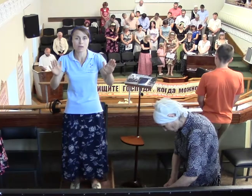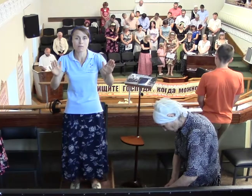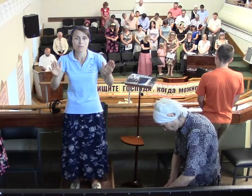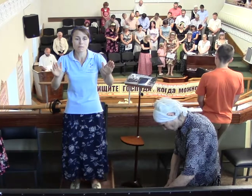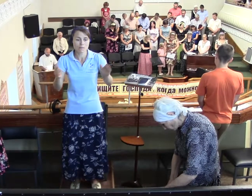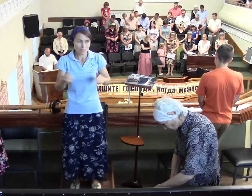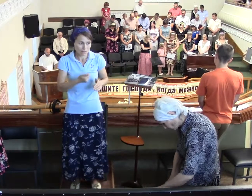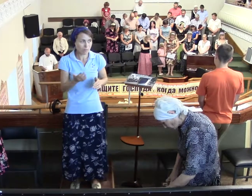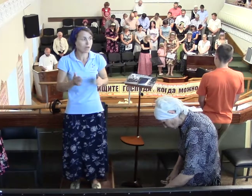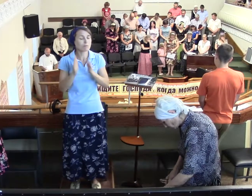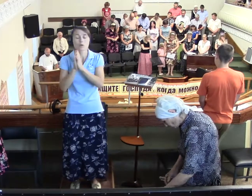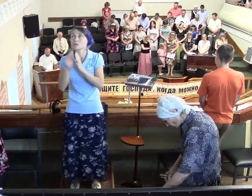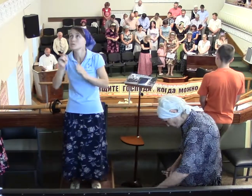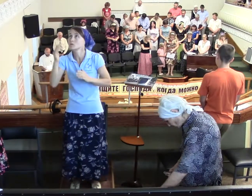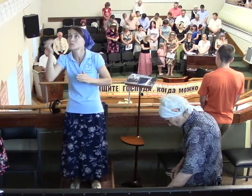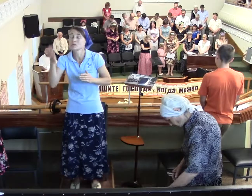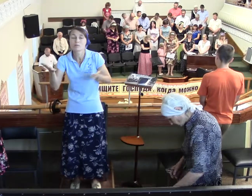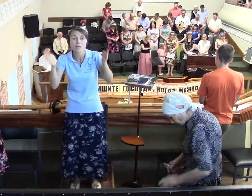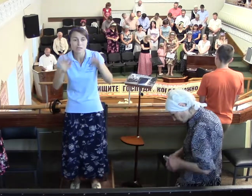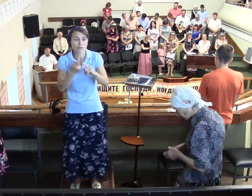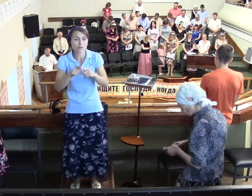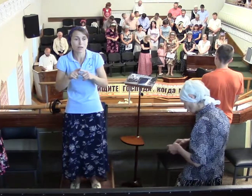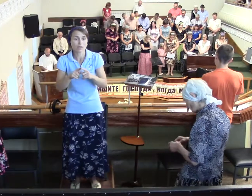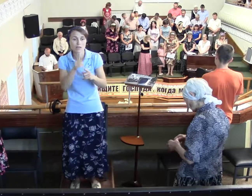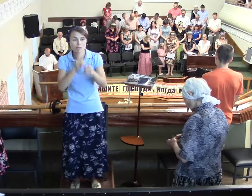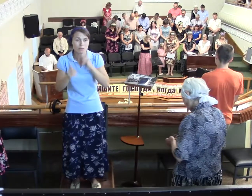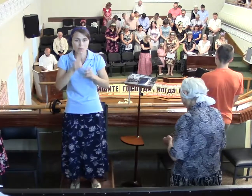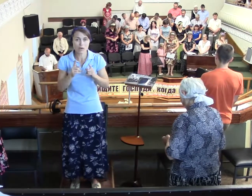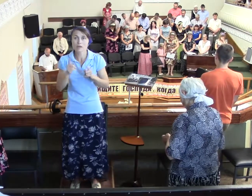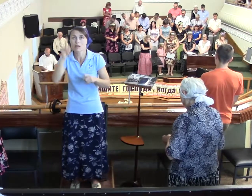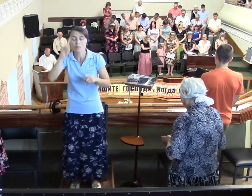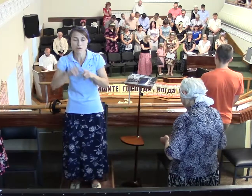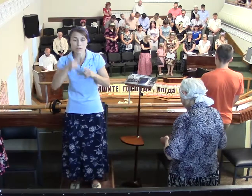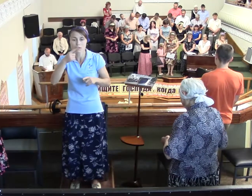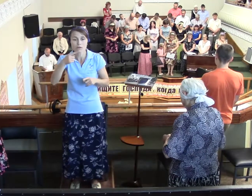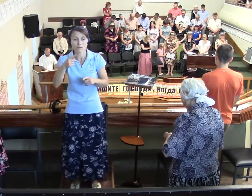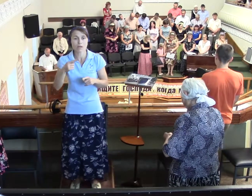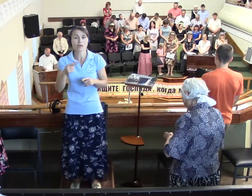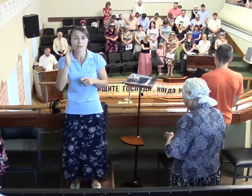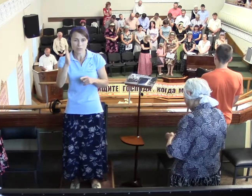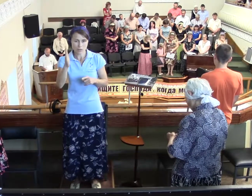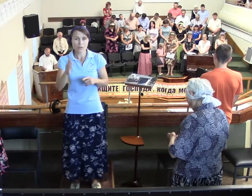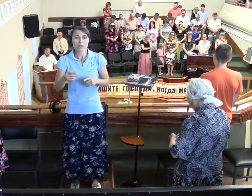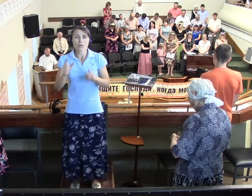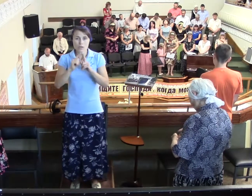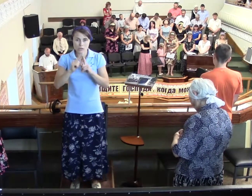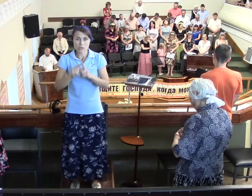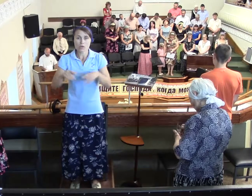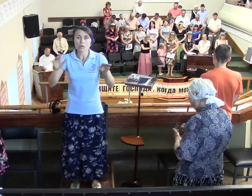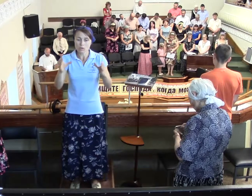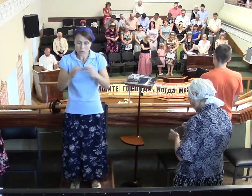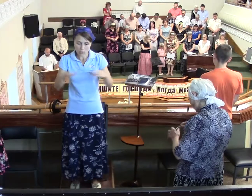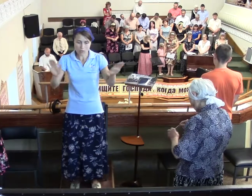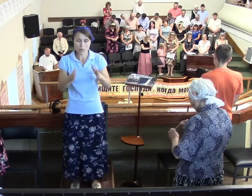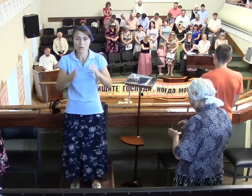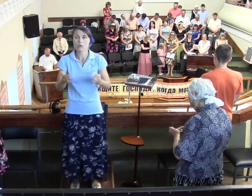И мы просим, чтобы Ты благословил это служение, благословил братьев, говорящих слово, и хор, воспевающий Тебя. Прими хвалу